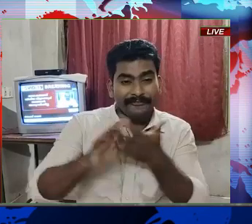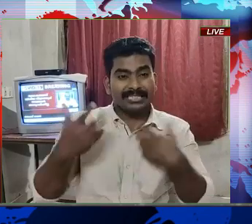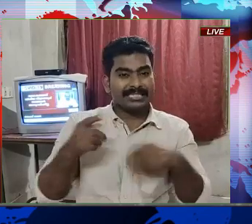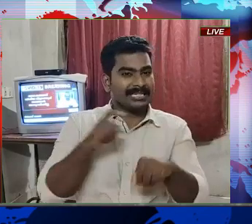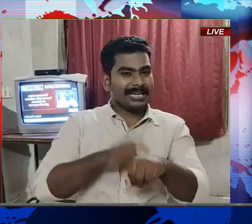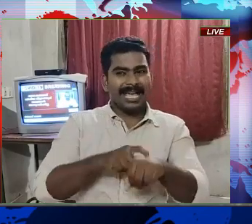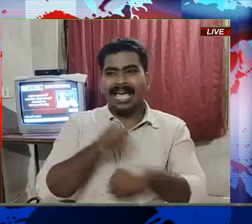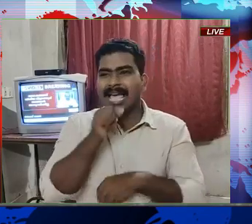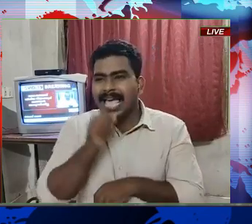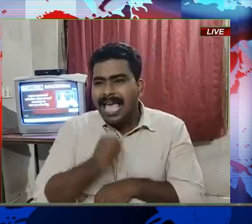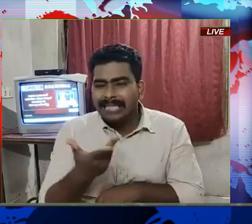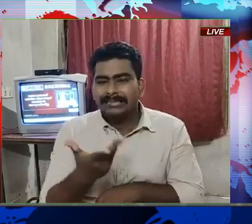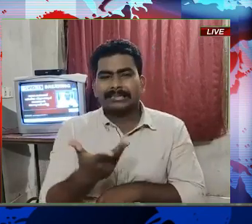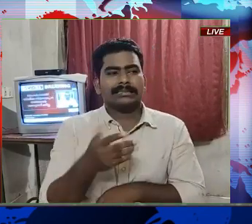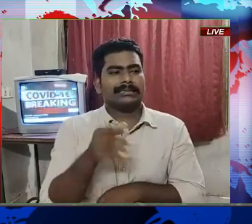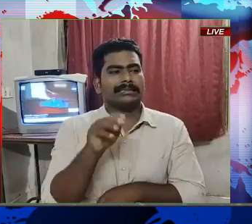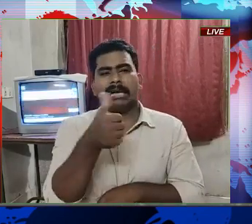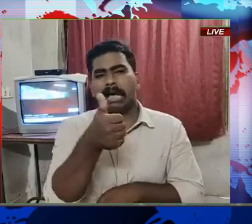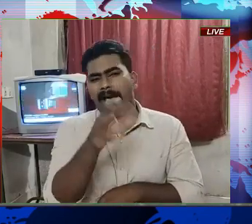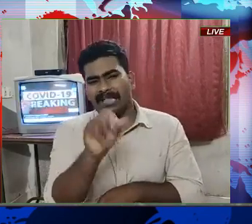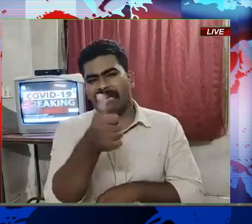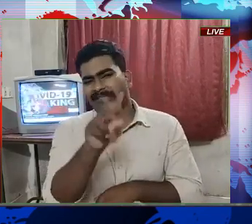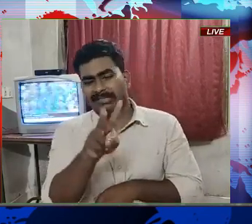പത്തനംതിട്ട താലൂക്ക് ആശുപത്രിക്ക്